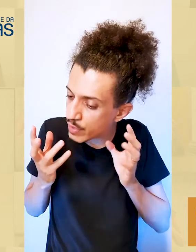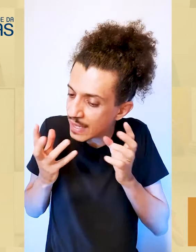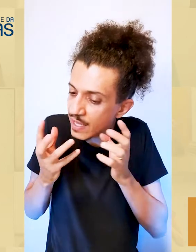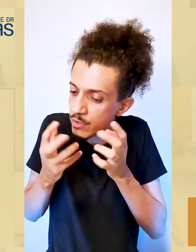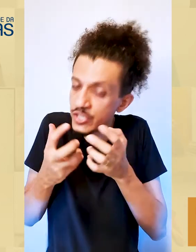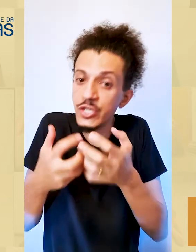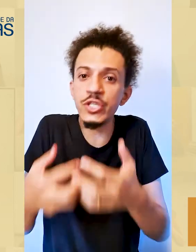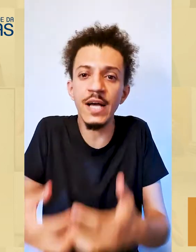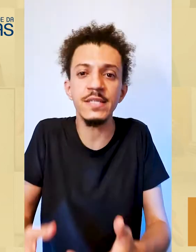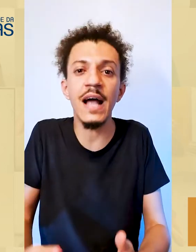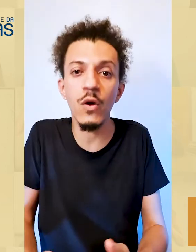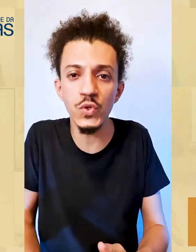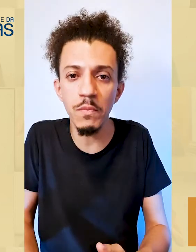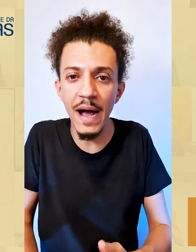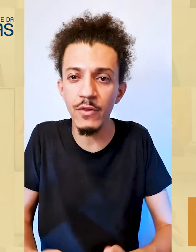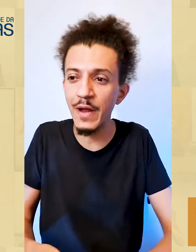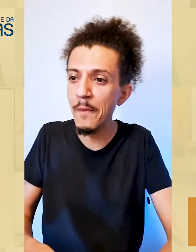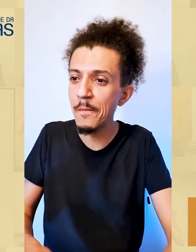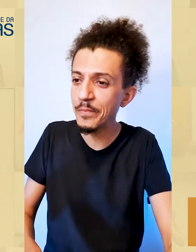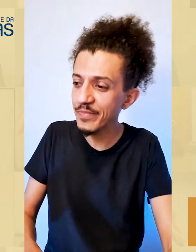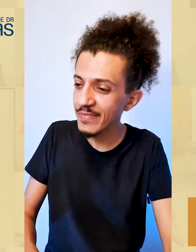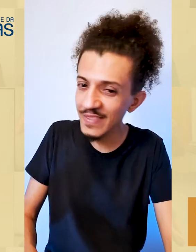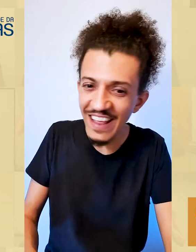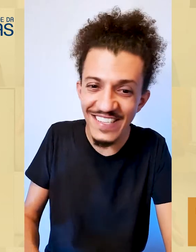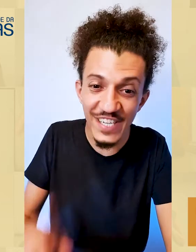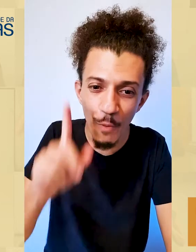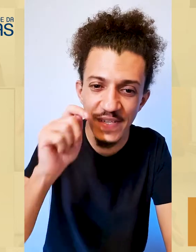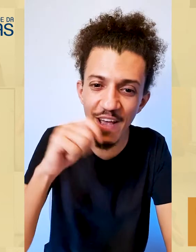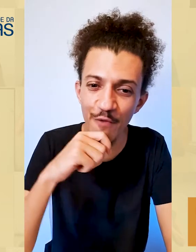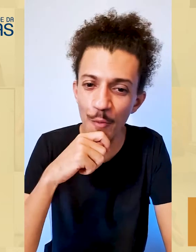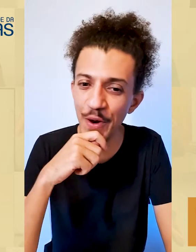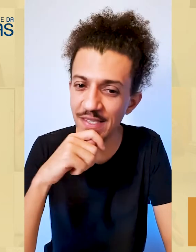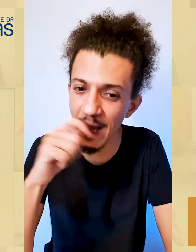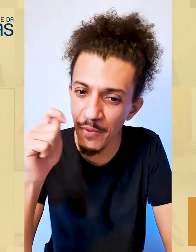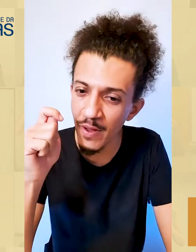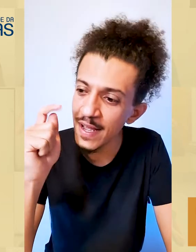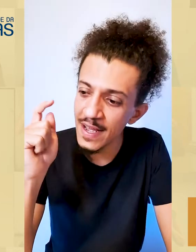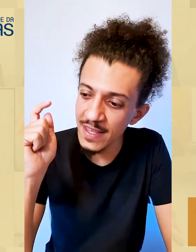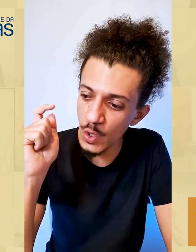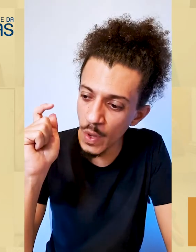gosta muito daquilo que a gente já está acostumado, né? Você já observou, por